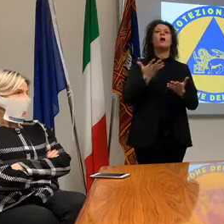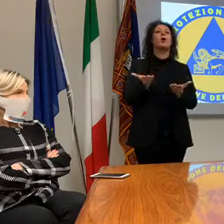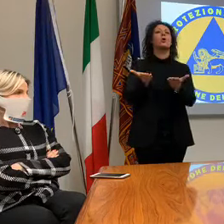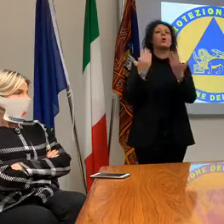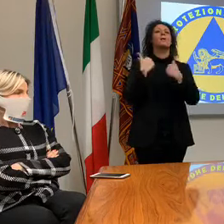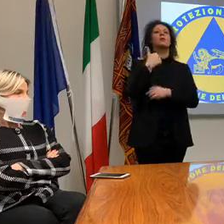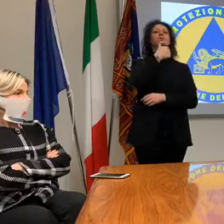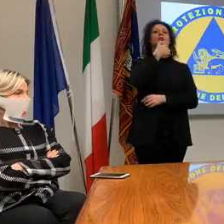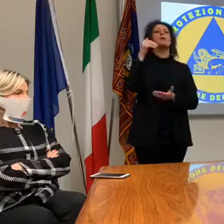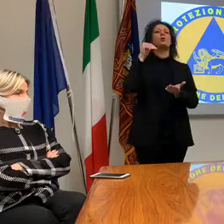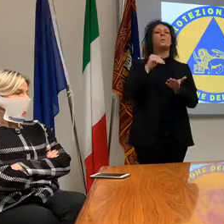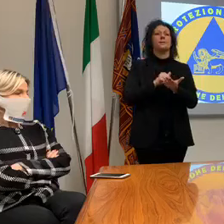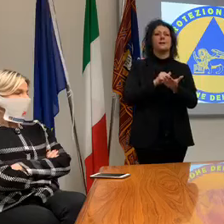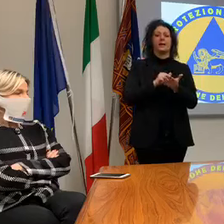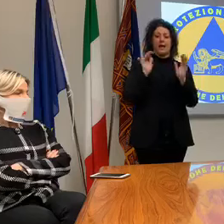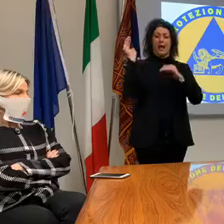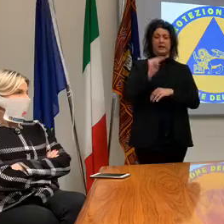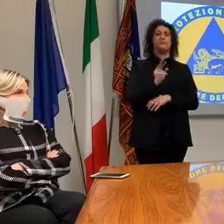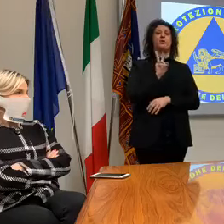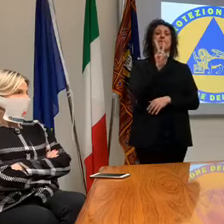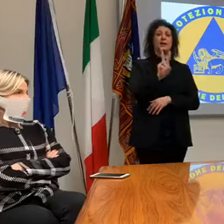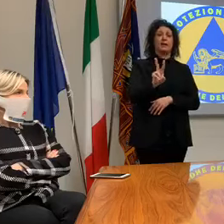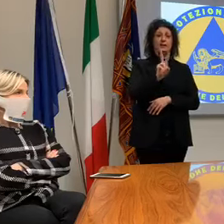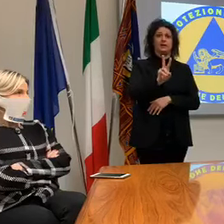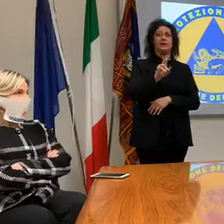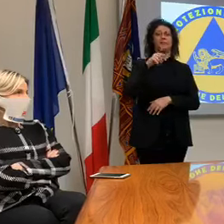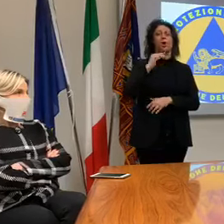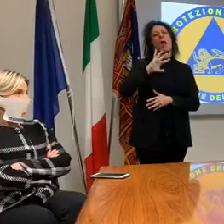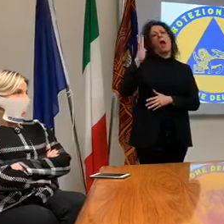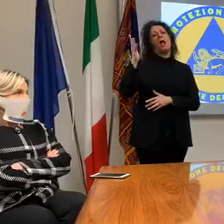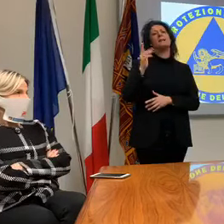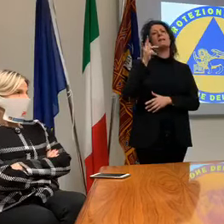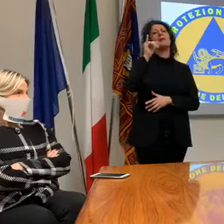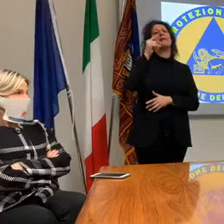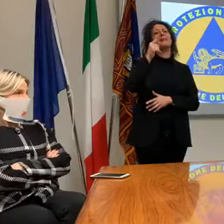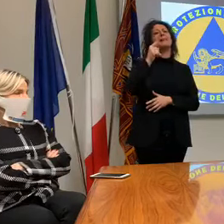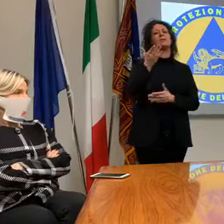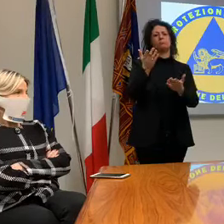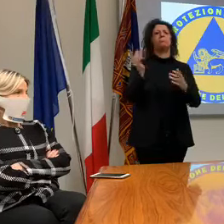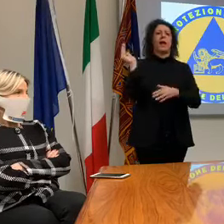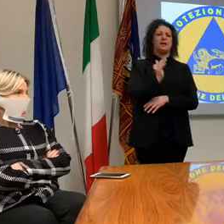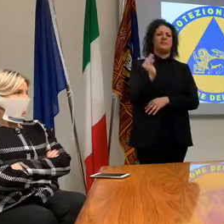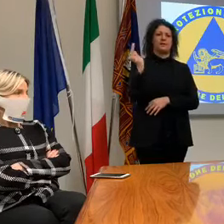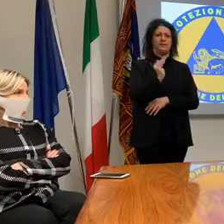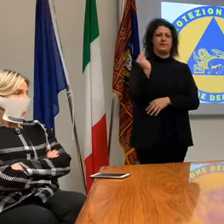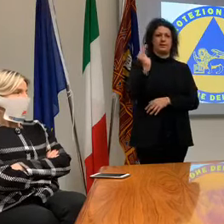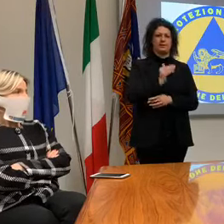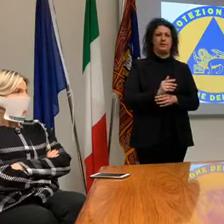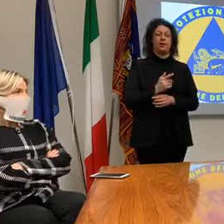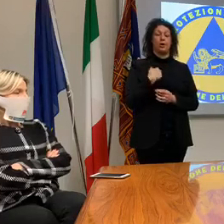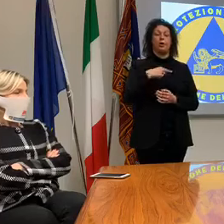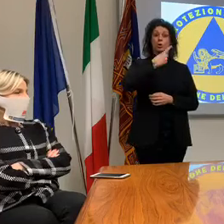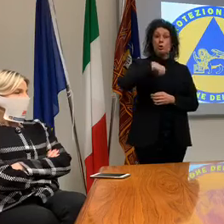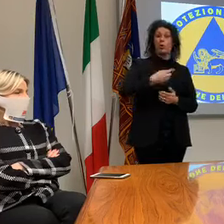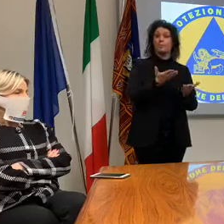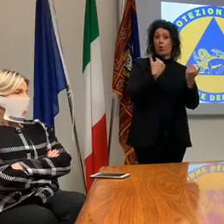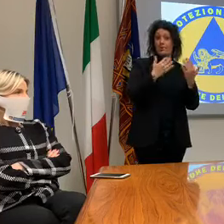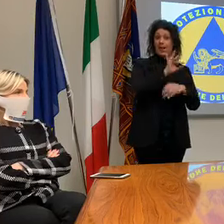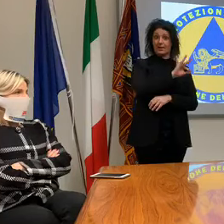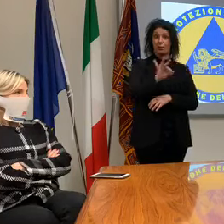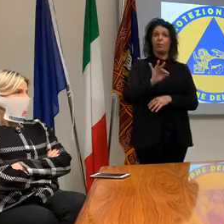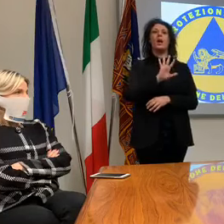dei comprati arrivano venerdì e poi arrivano tutti gli altri. Quindi comprati 400.000, 100.000 donati. Verranno